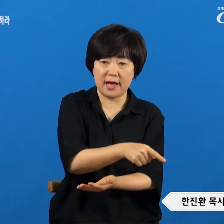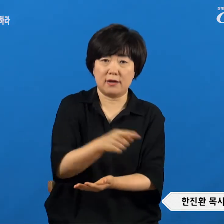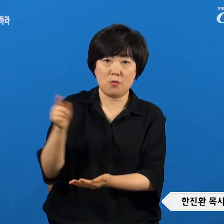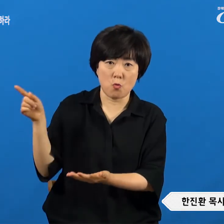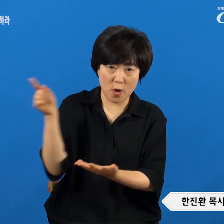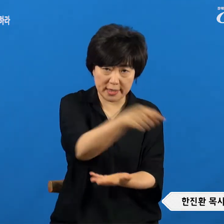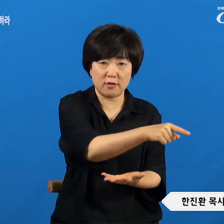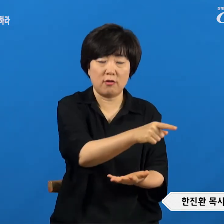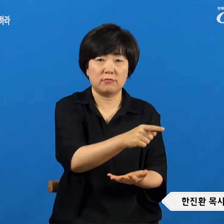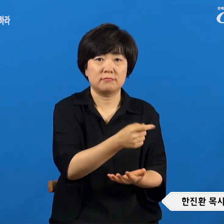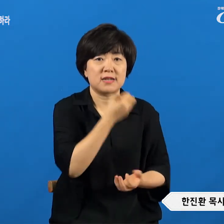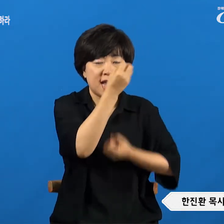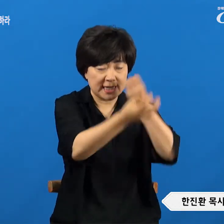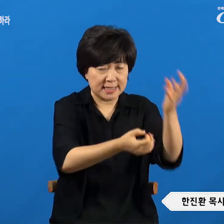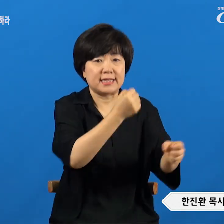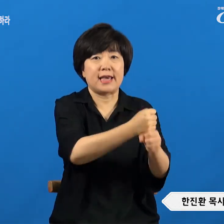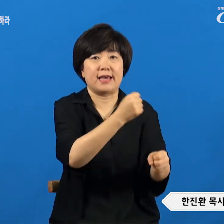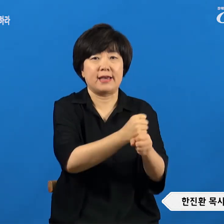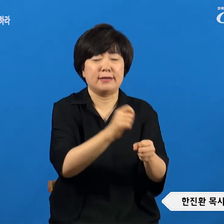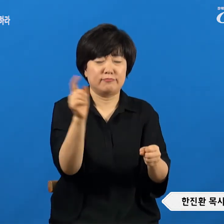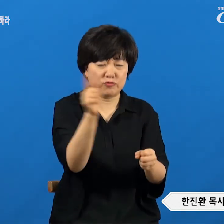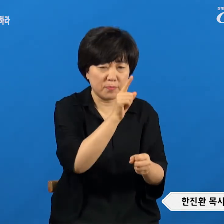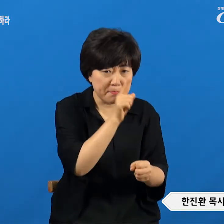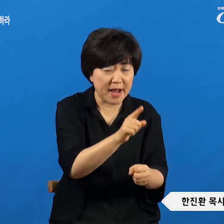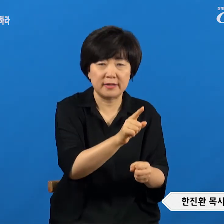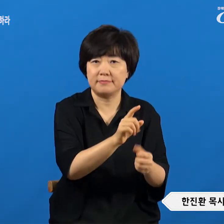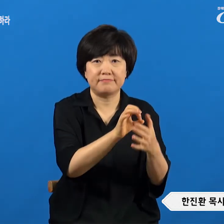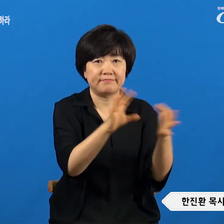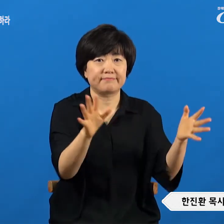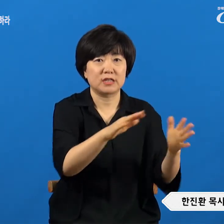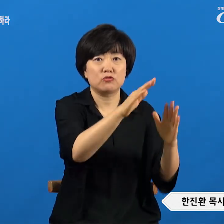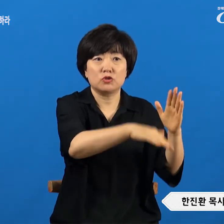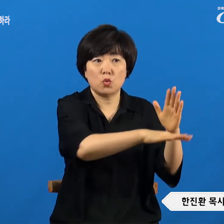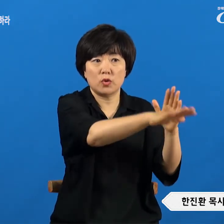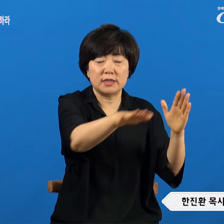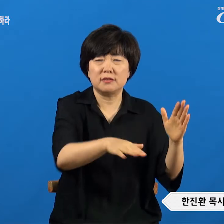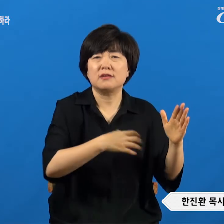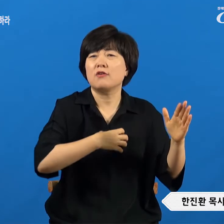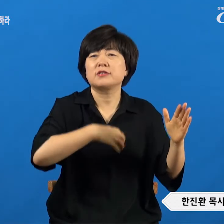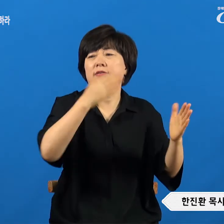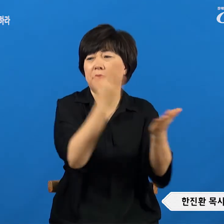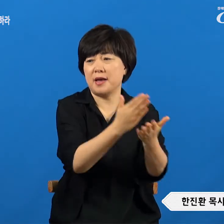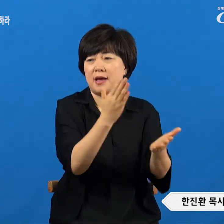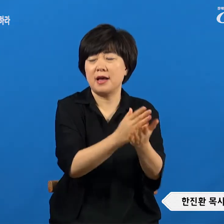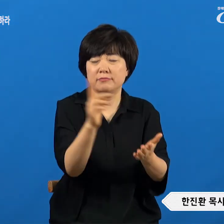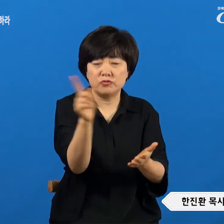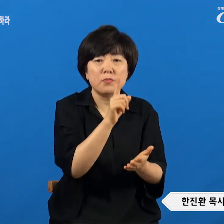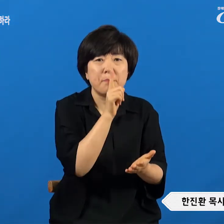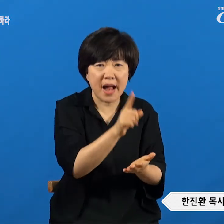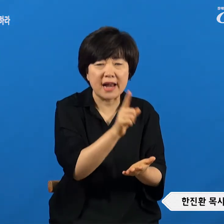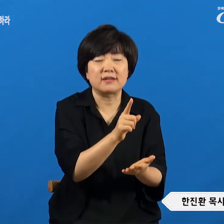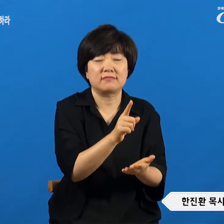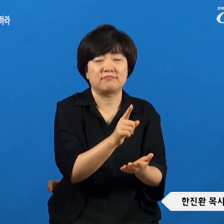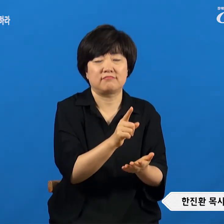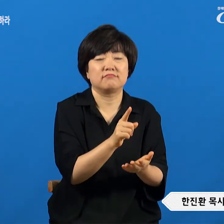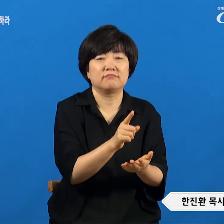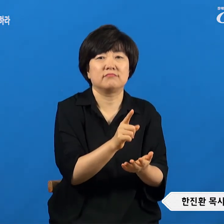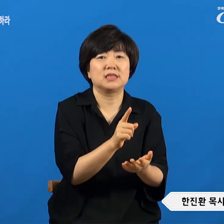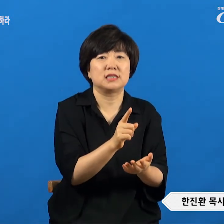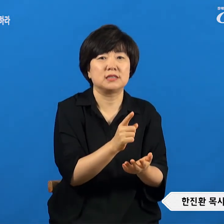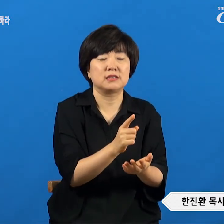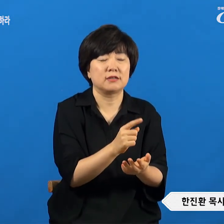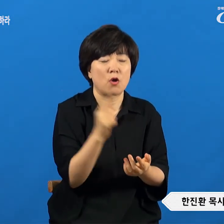간증하십시오. 무슨 말이든지 좋으니까 우리 교인들은 뭐 염려하지 마시고 무슨 말이든지 오셔서